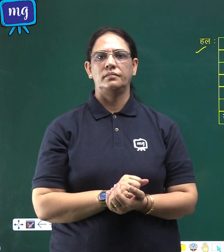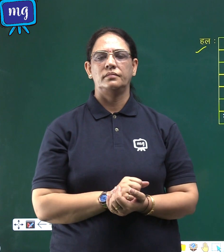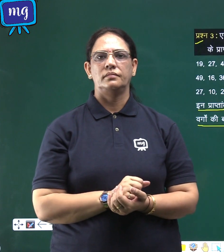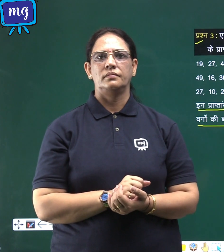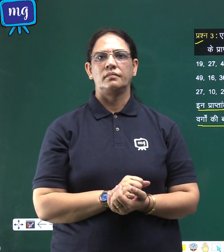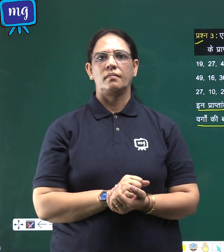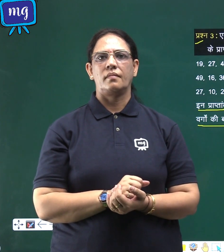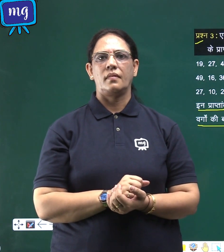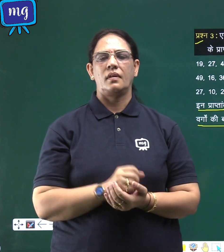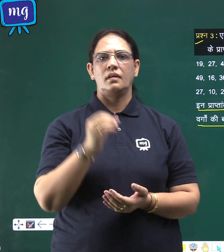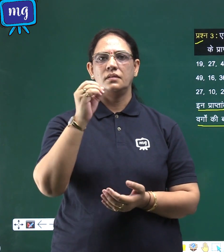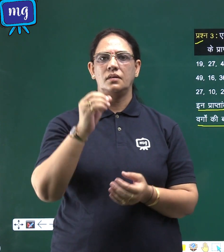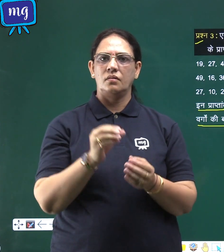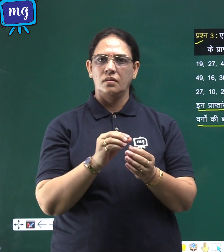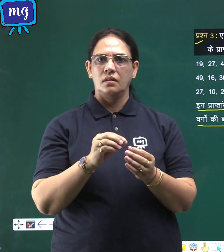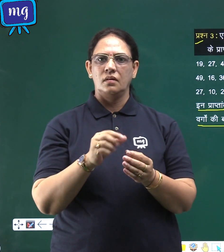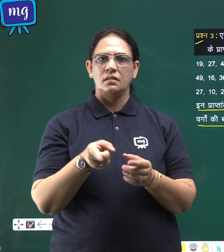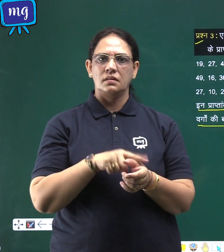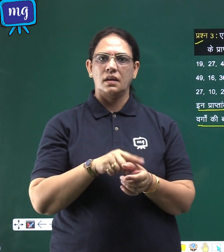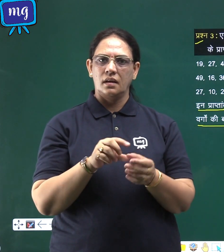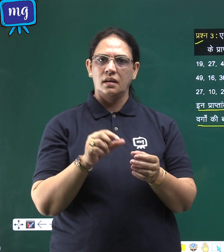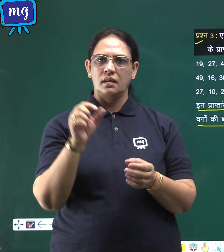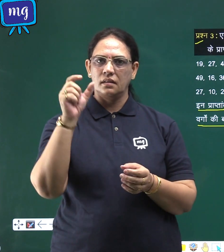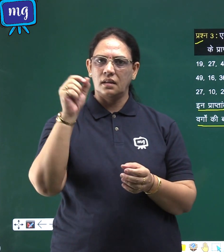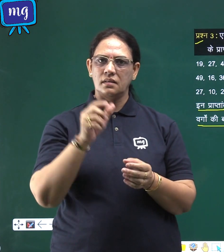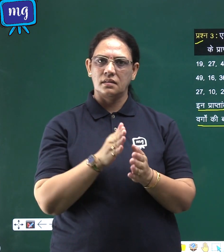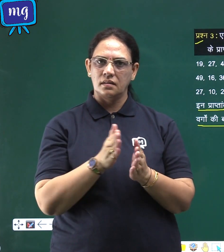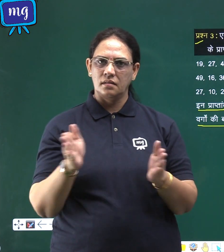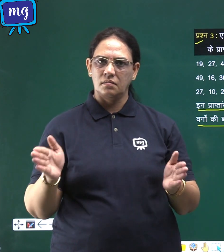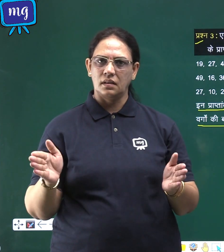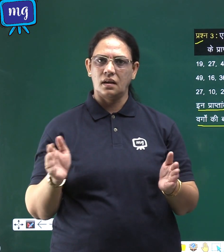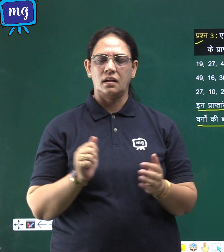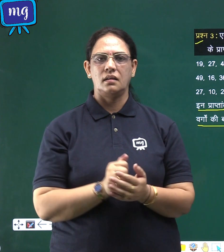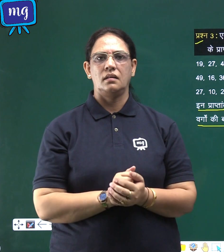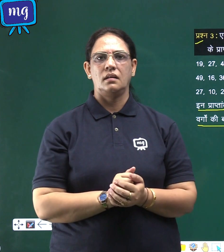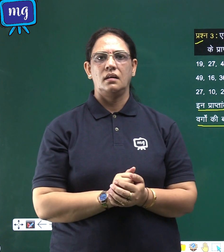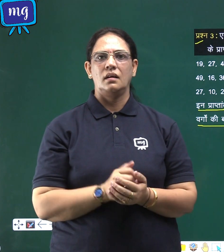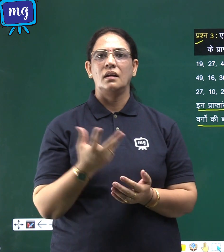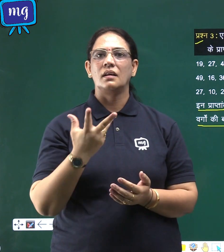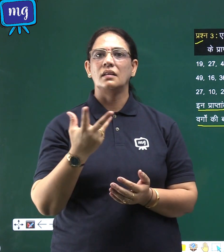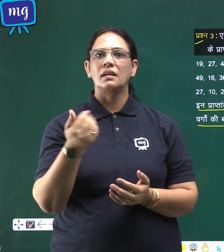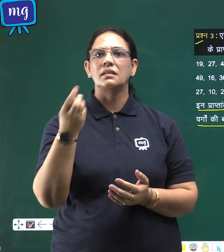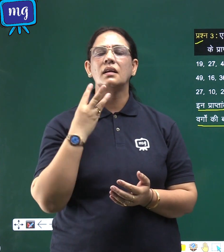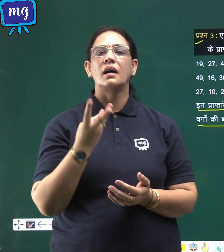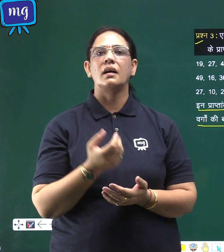जीरो से दस कितनी संक्या है